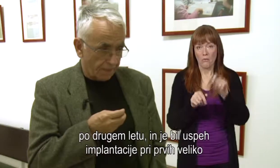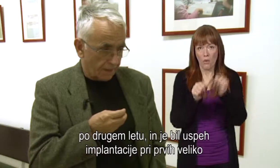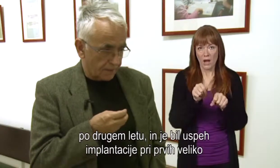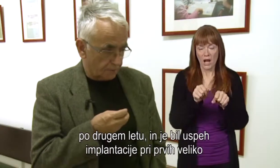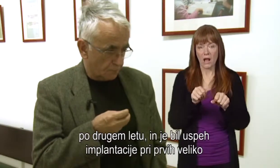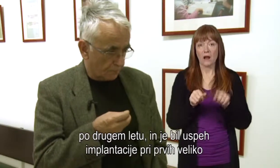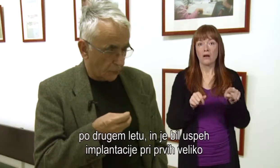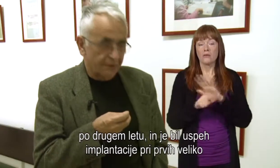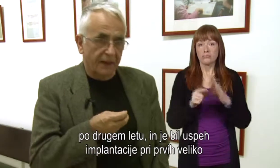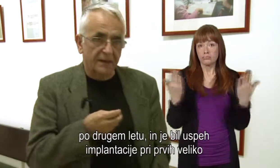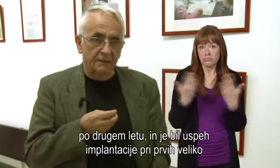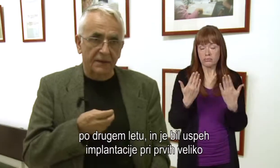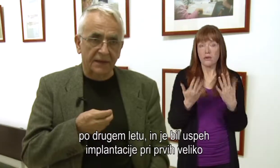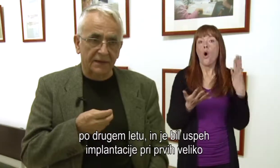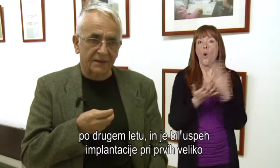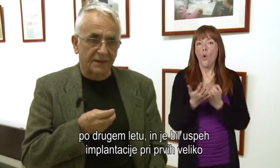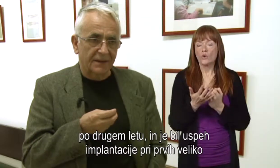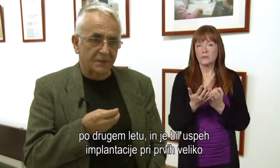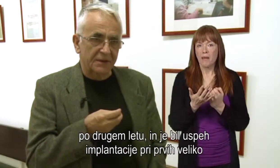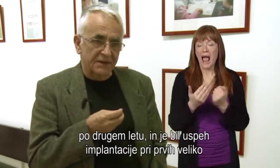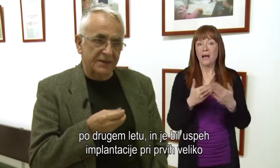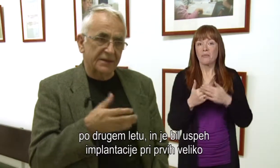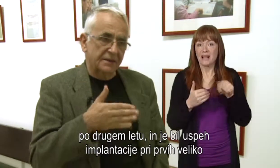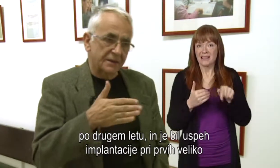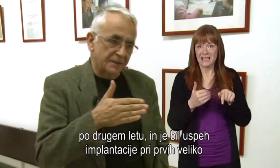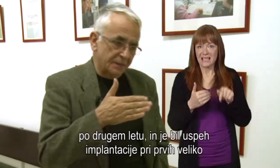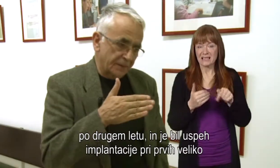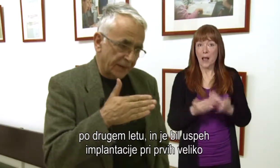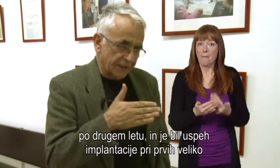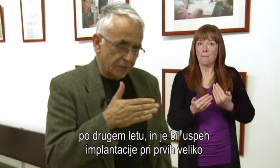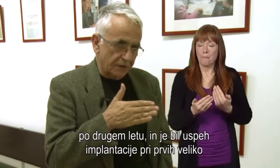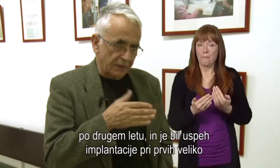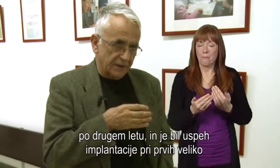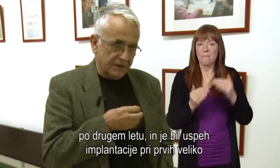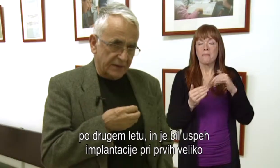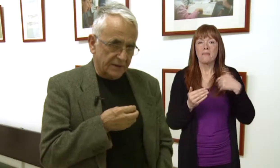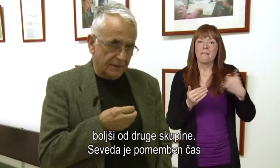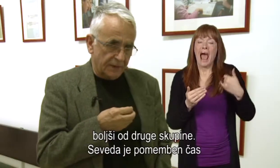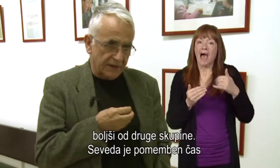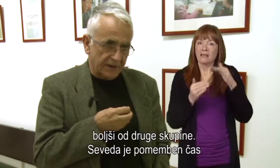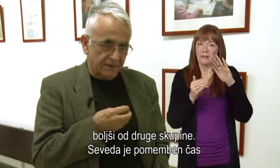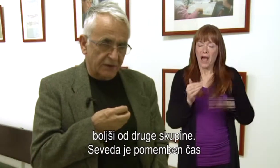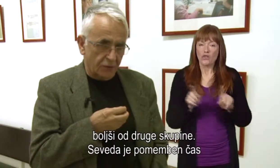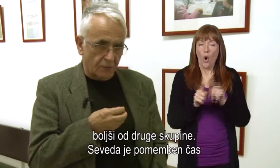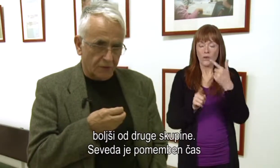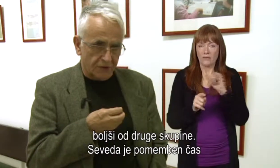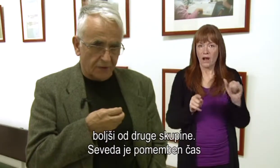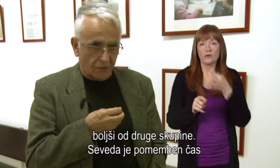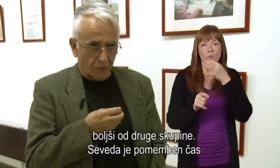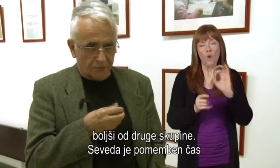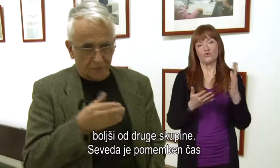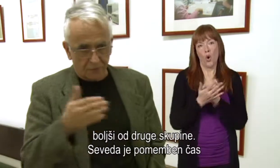bil uspeh implantacije pri tistih pred 2. letom starosti implantacije veliko